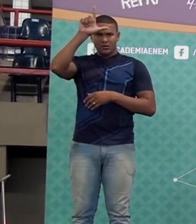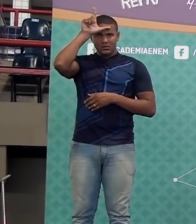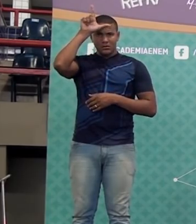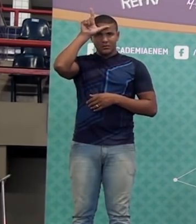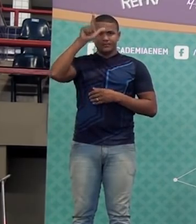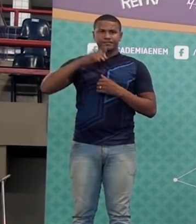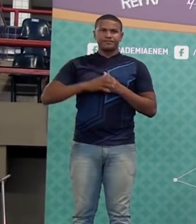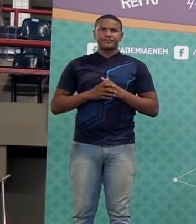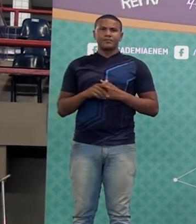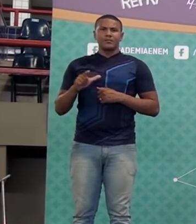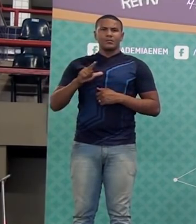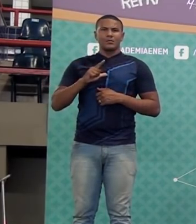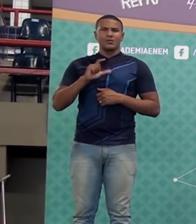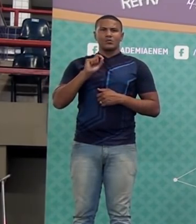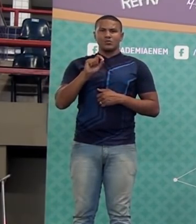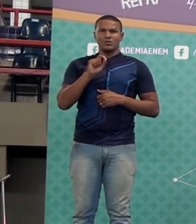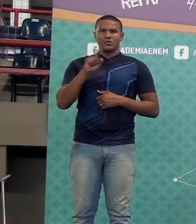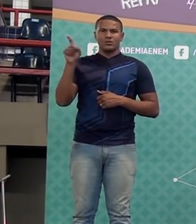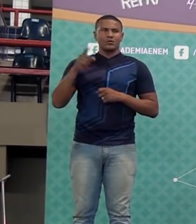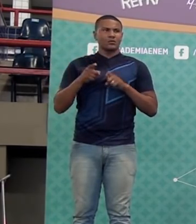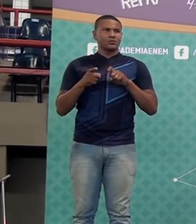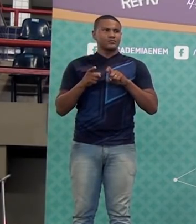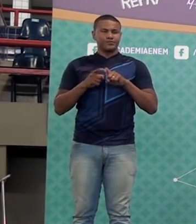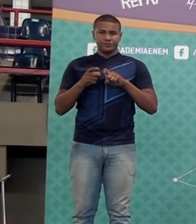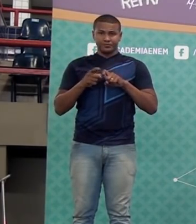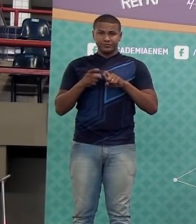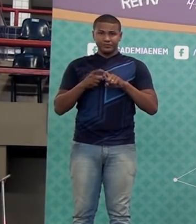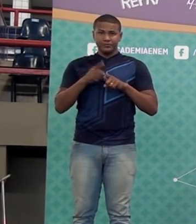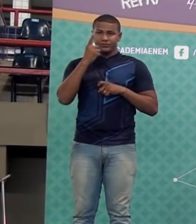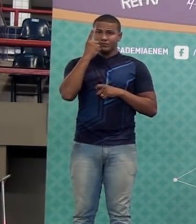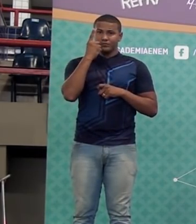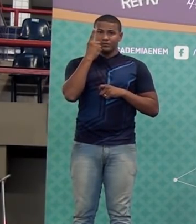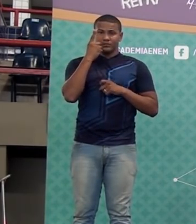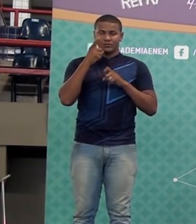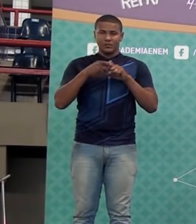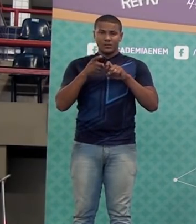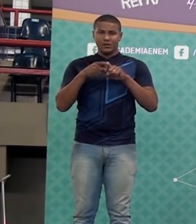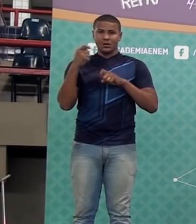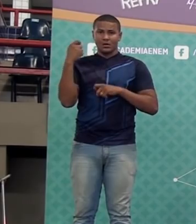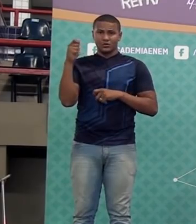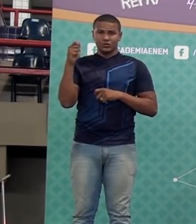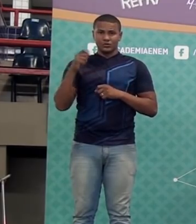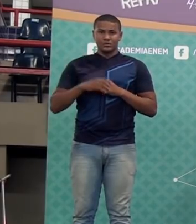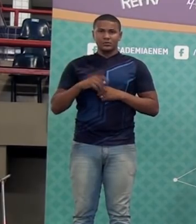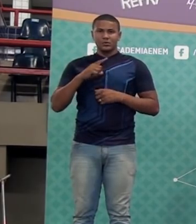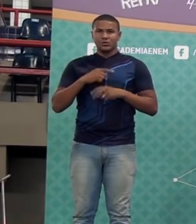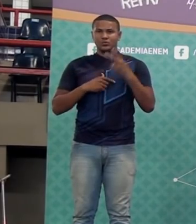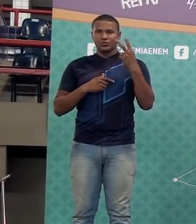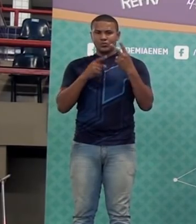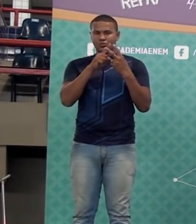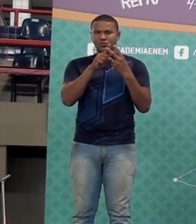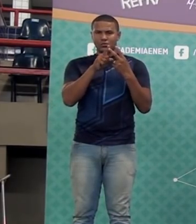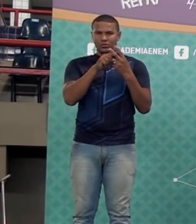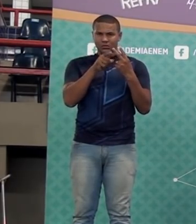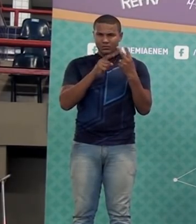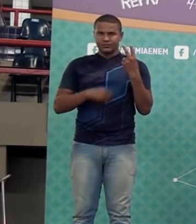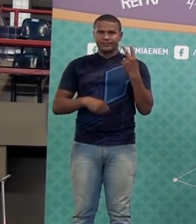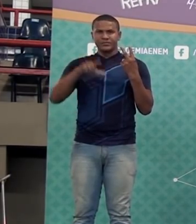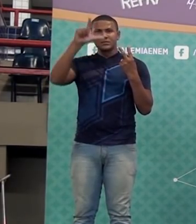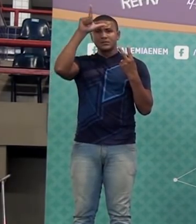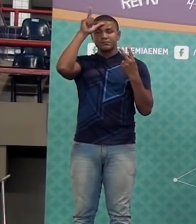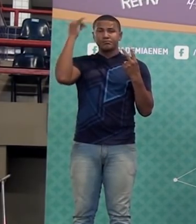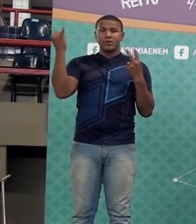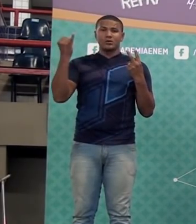Fidel e no médico argentino Che Guevara, dois dos seus mais importantes líderes. Tem um erro aí, tem um erro nesse